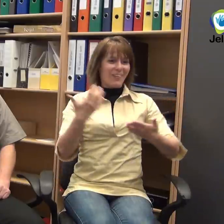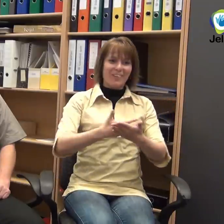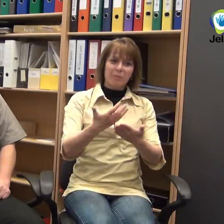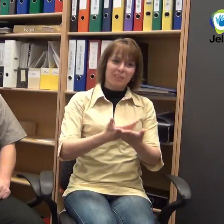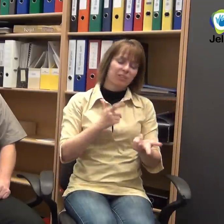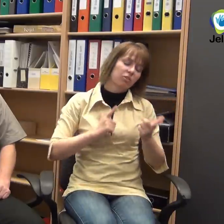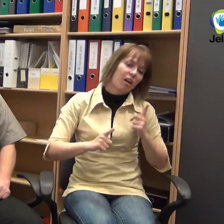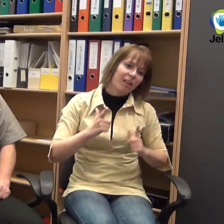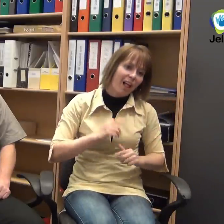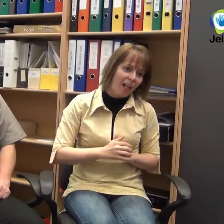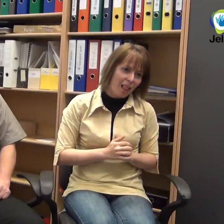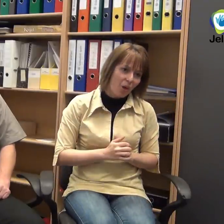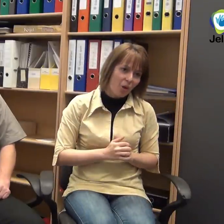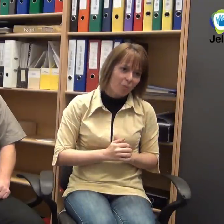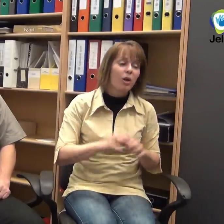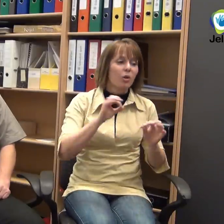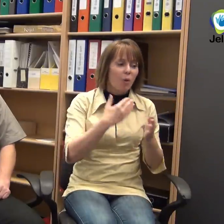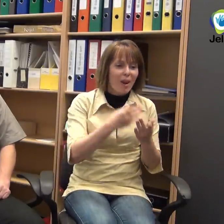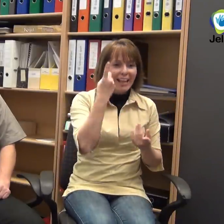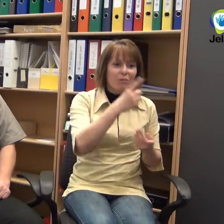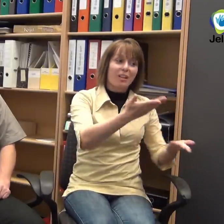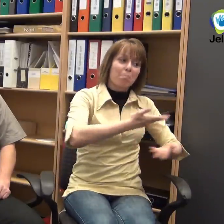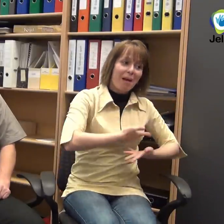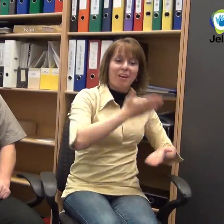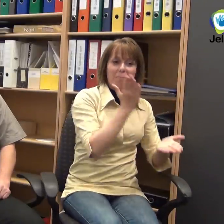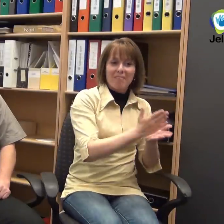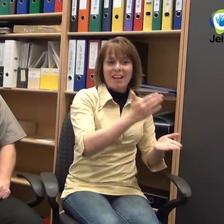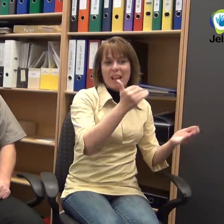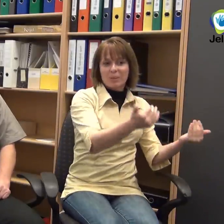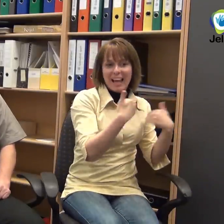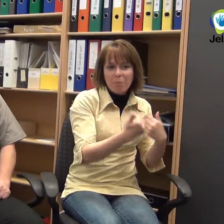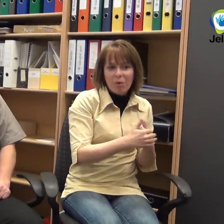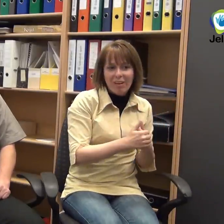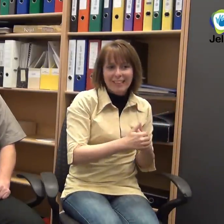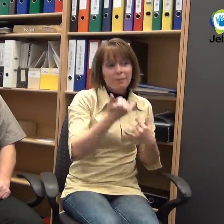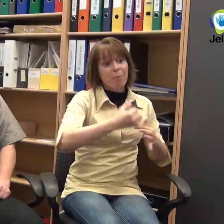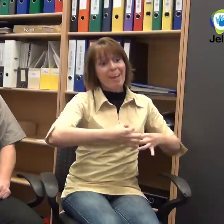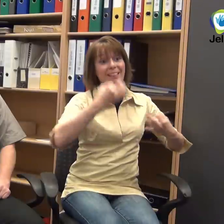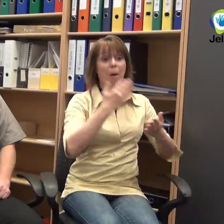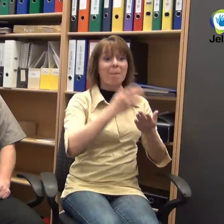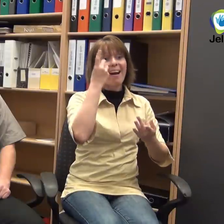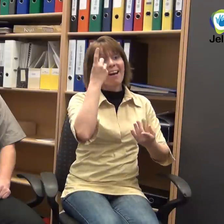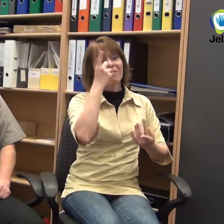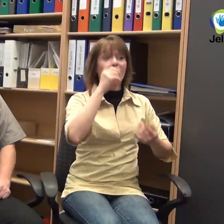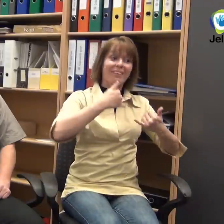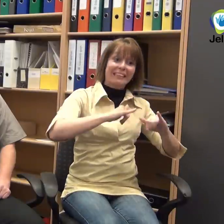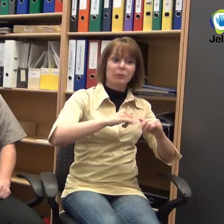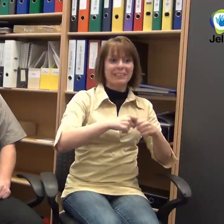hogy megkaptuk a megfelelő támogatást, és mai nappal elkezdődött a szervezői